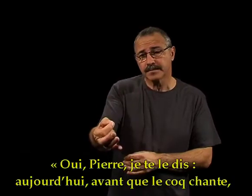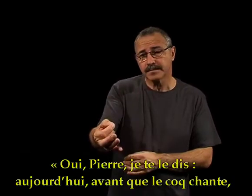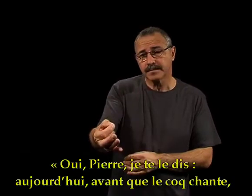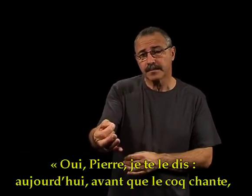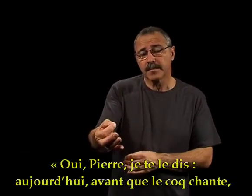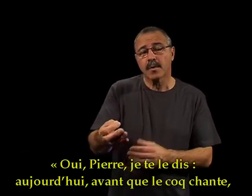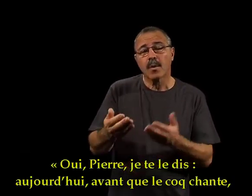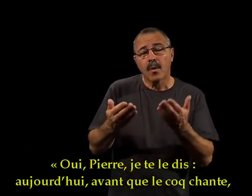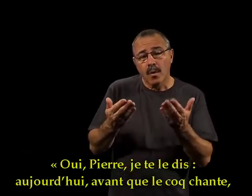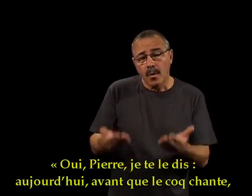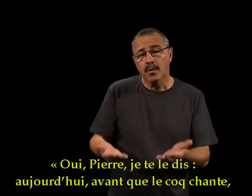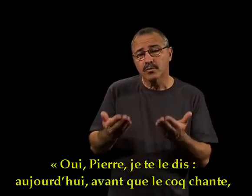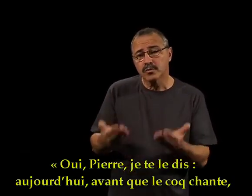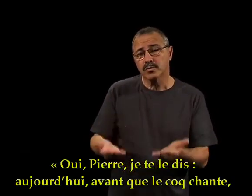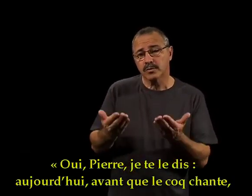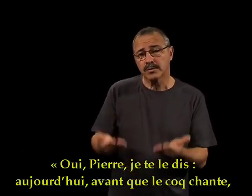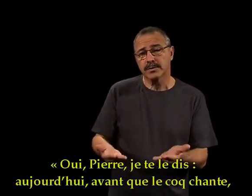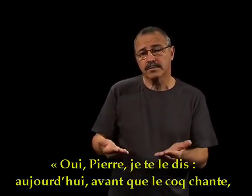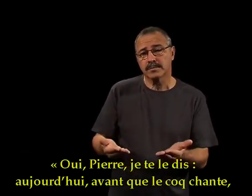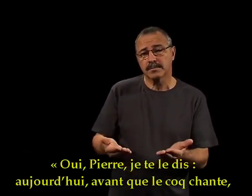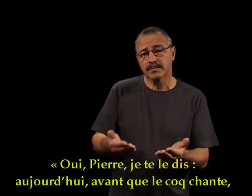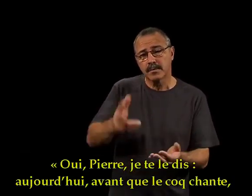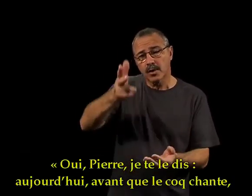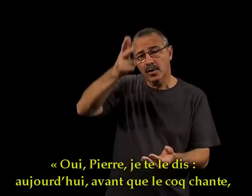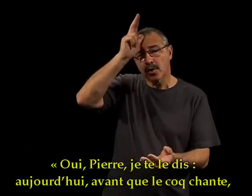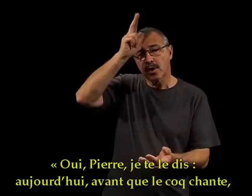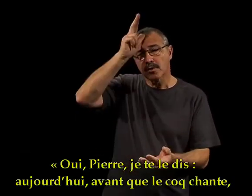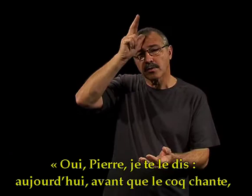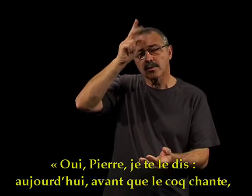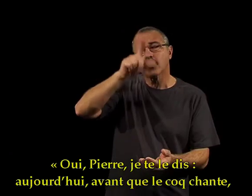aujourd'hui, avant que le coq chante,